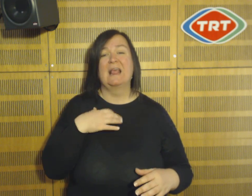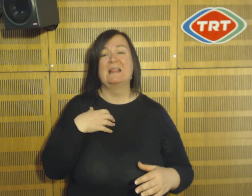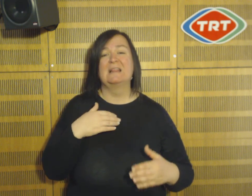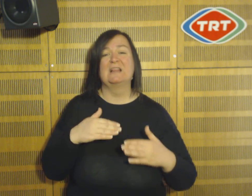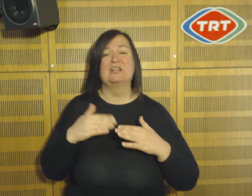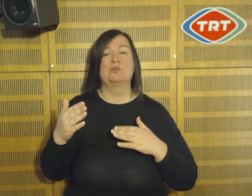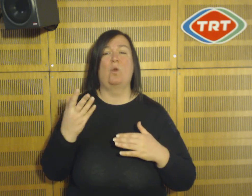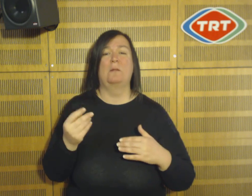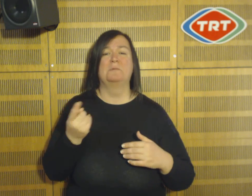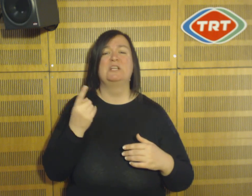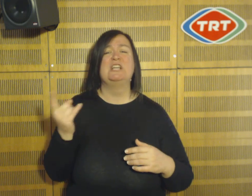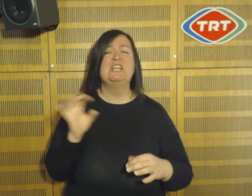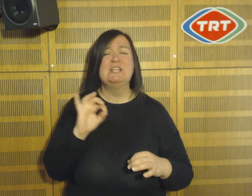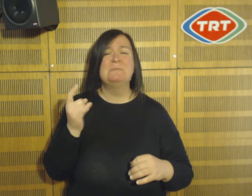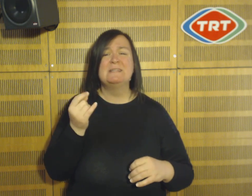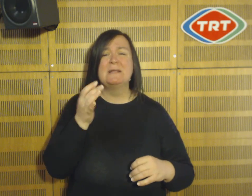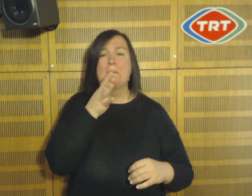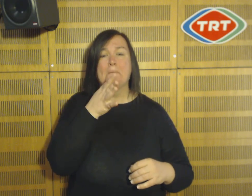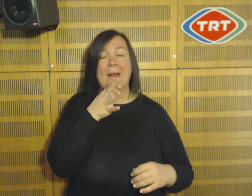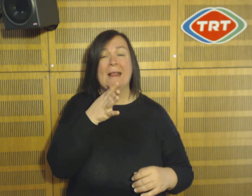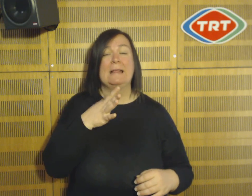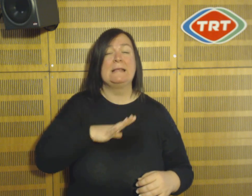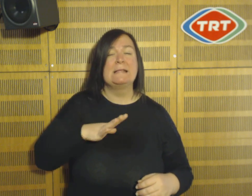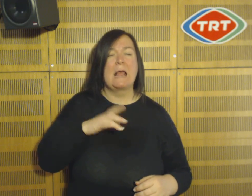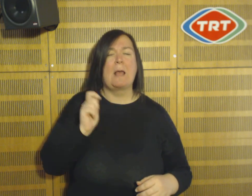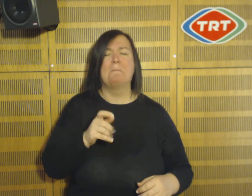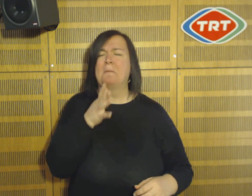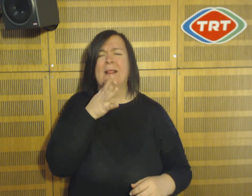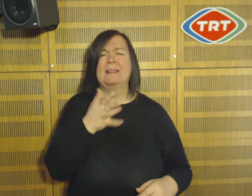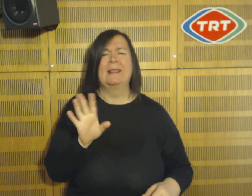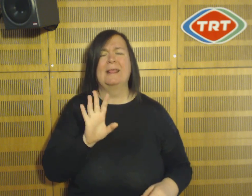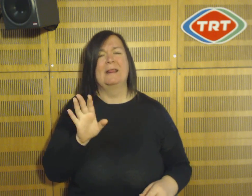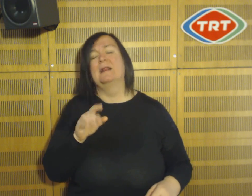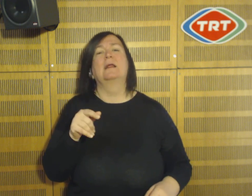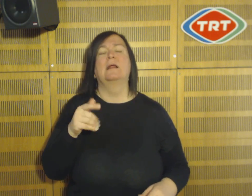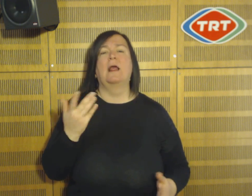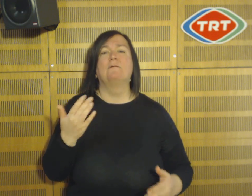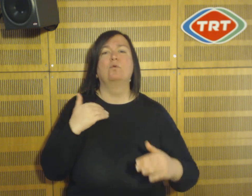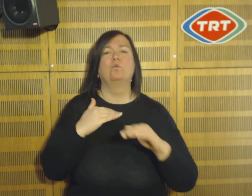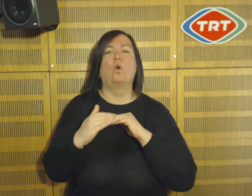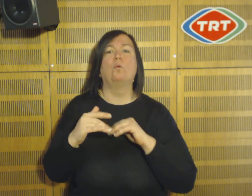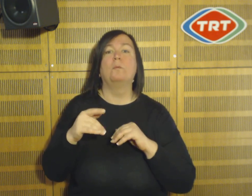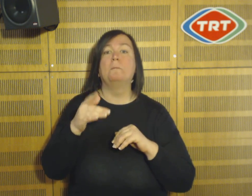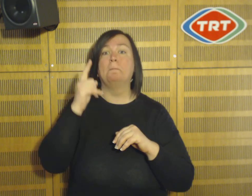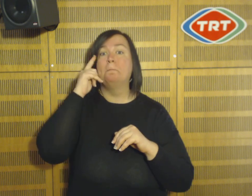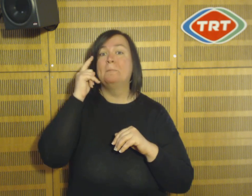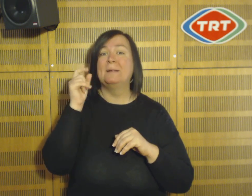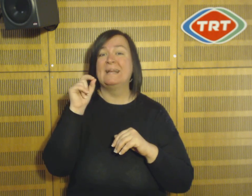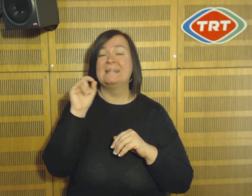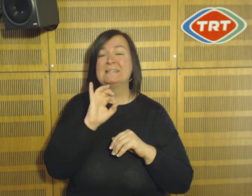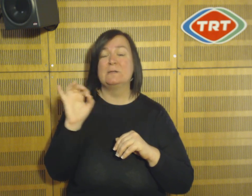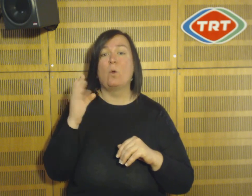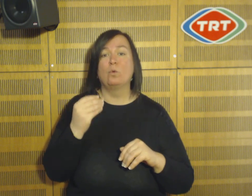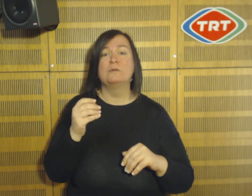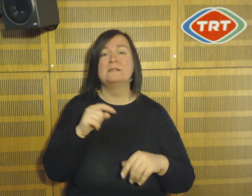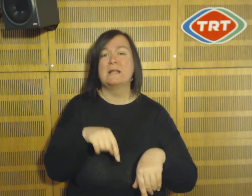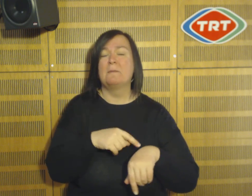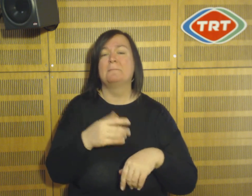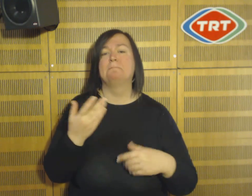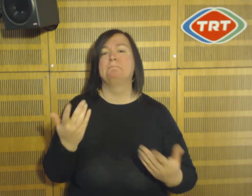eee hiçbir insanın bilerek isteyerek yaptığı şeyler değil ve e Evet toplumda Eğer bilgisi bilinçsiz olduğu zaman da Eee Özellikle de okul